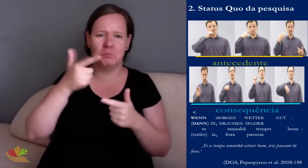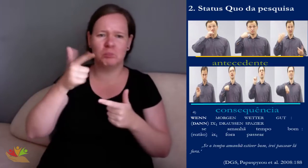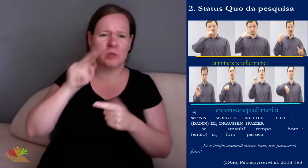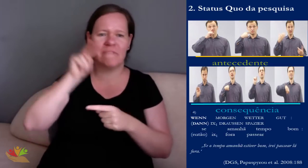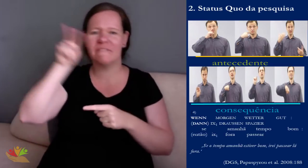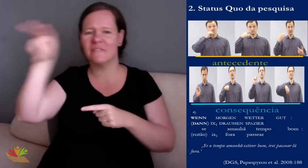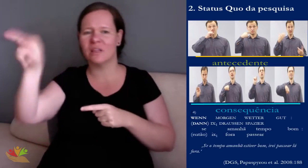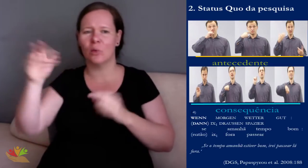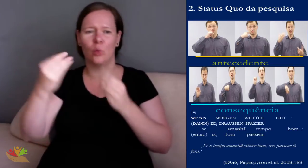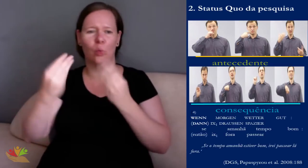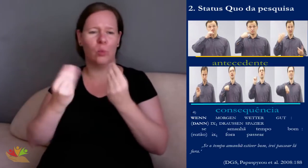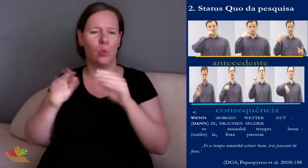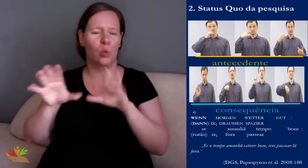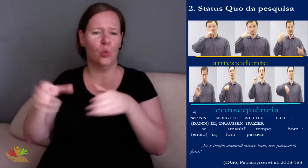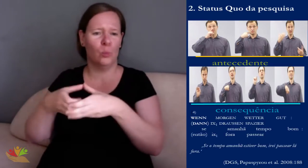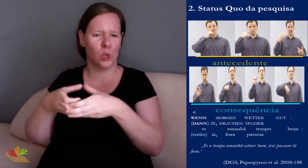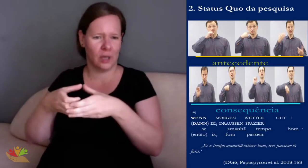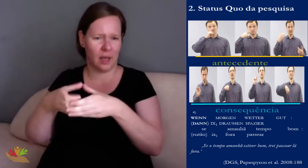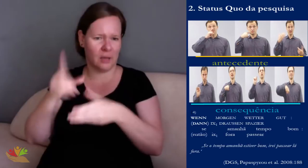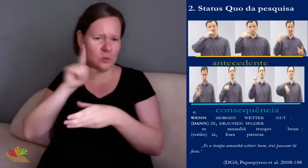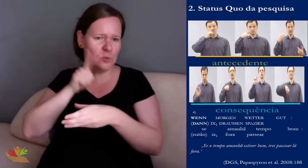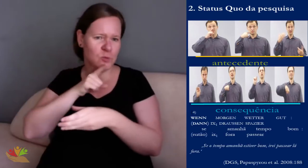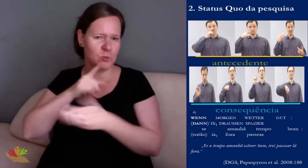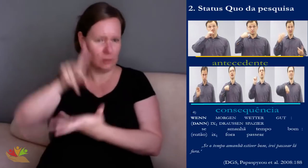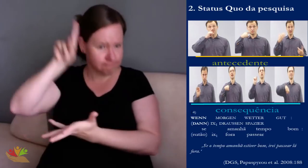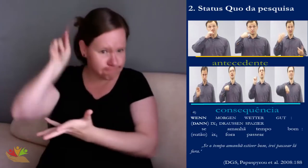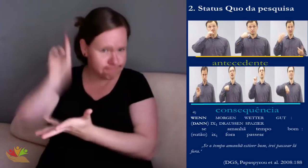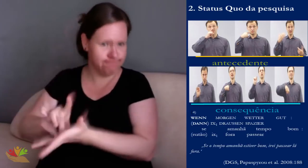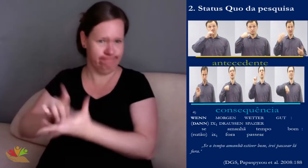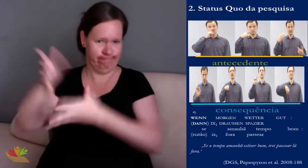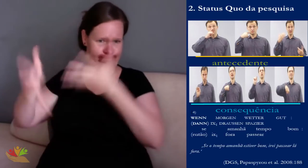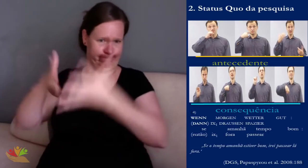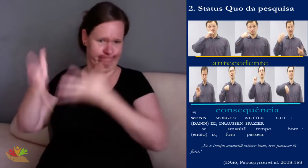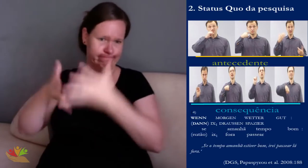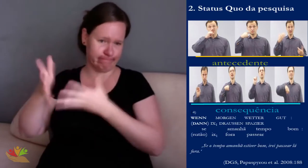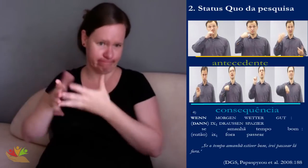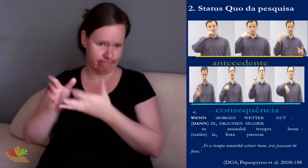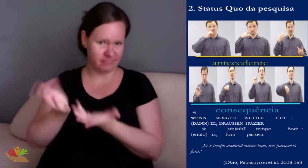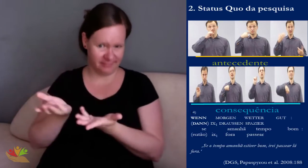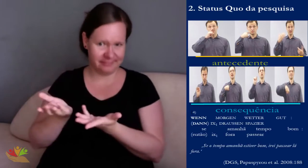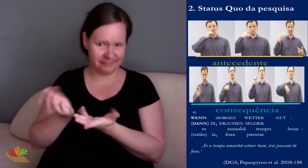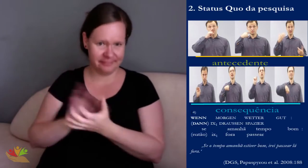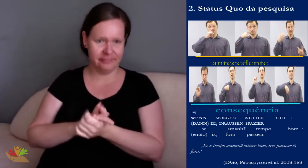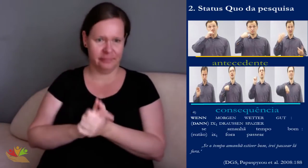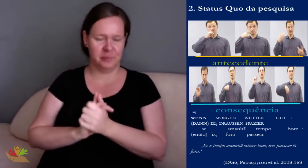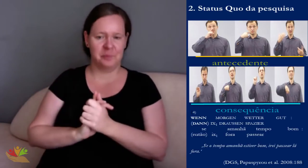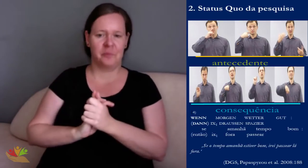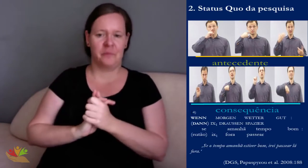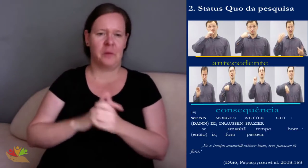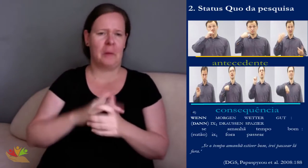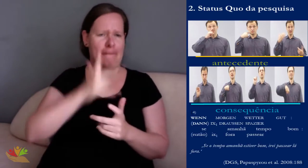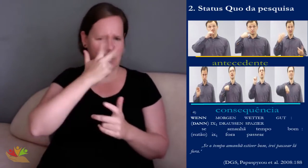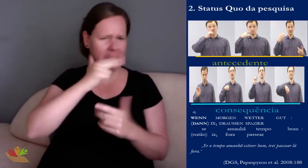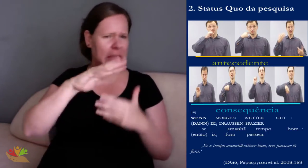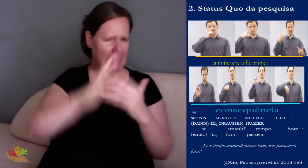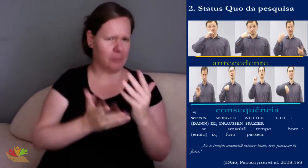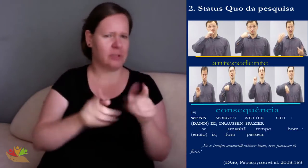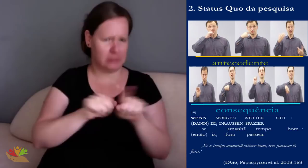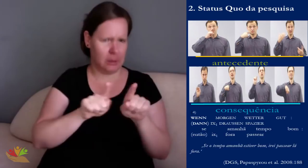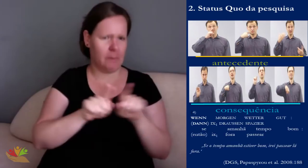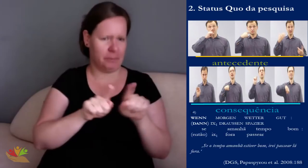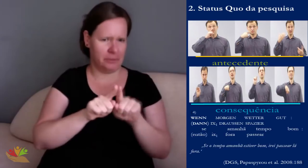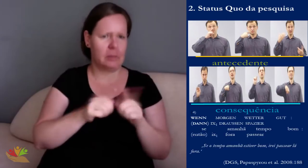ser dirimidas olhando somente a glosa. Para a gente saber se isso representa realmente